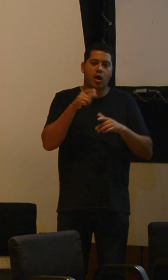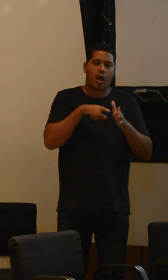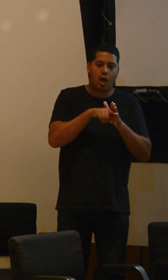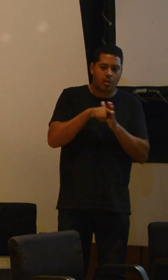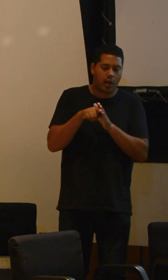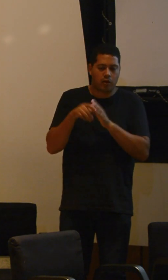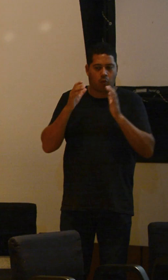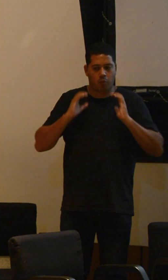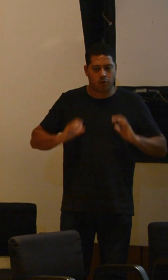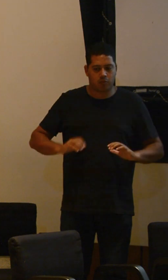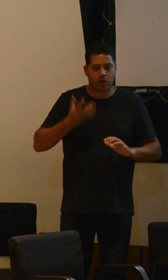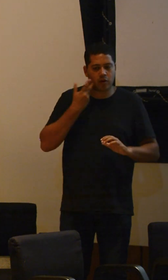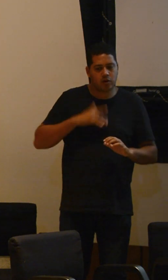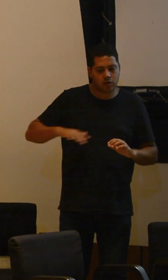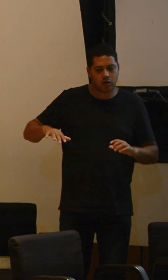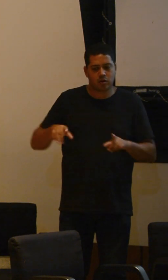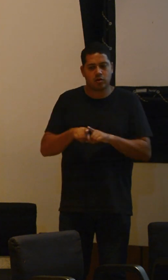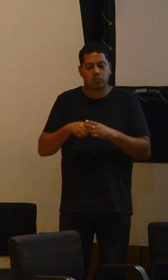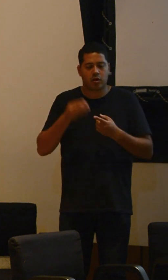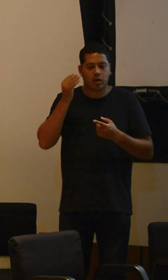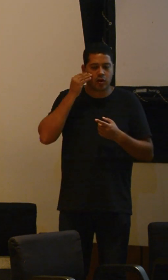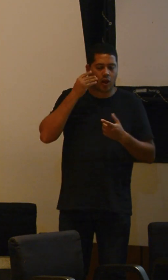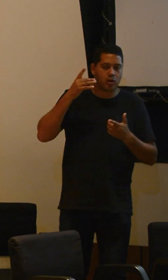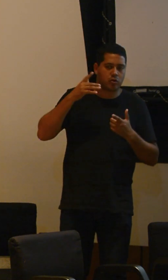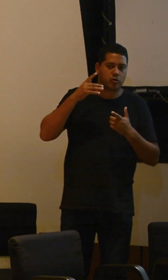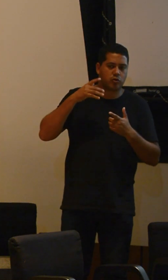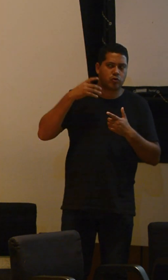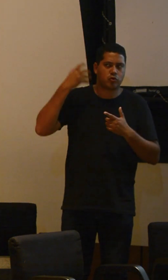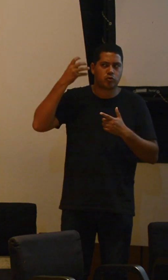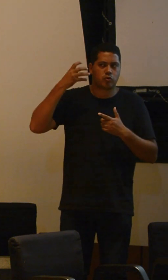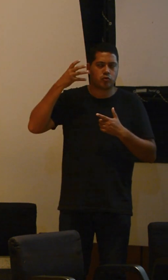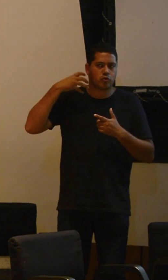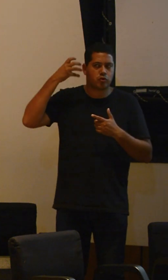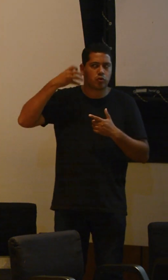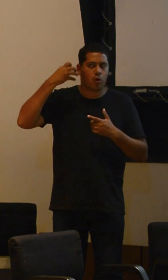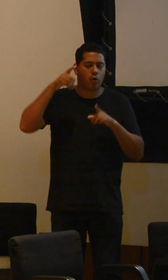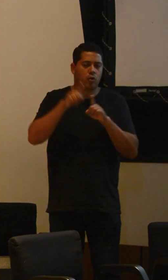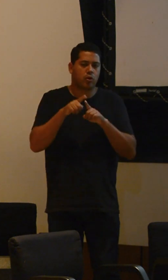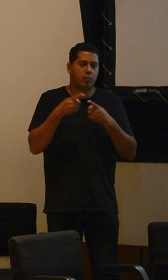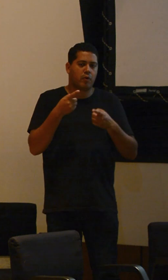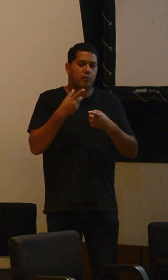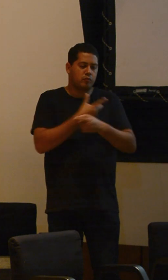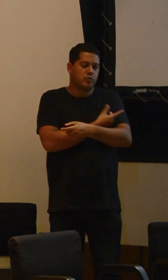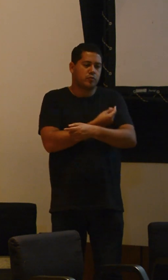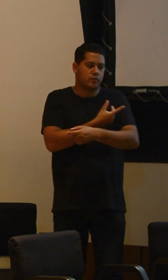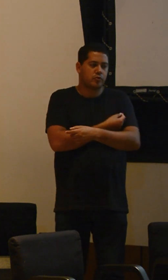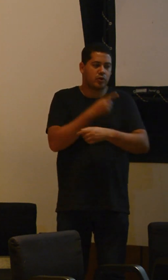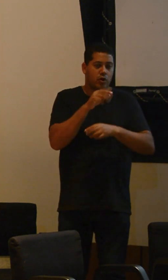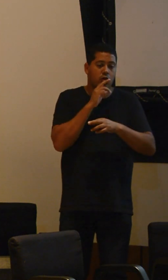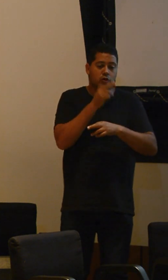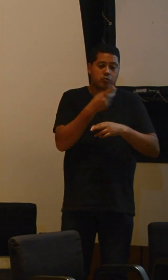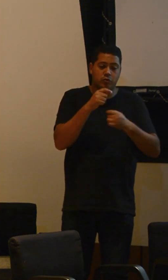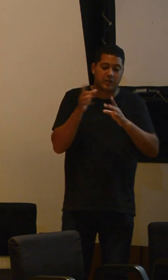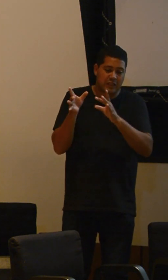dessa criança, testes acústicos e testes eletrofisiológicos. E o resultado deles tem que casar um com o outro. Então, a gente